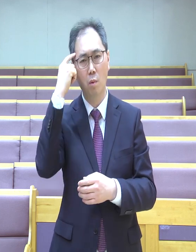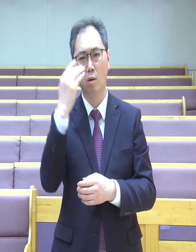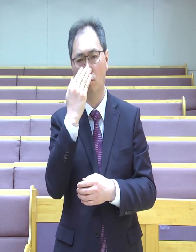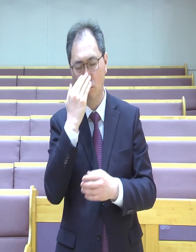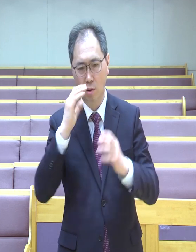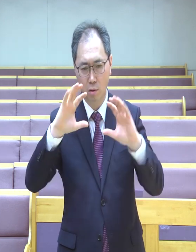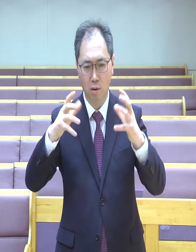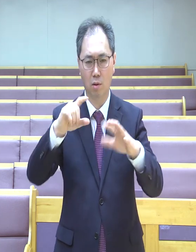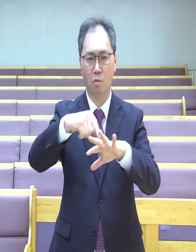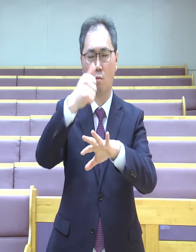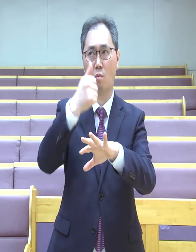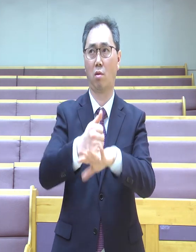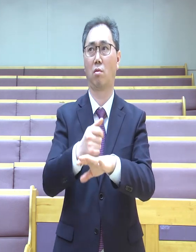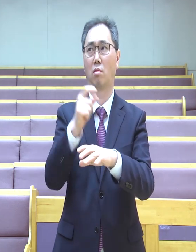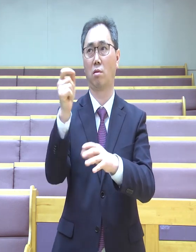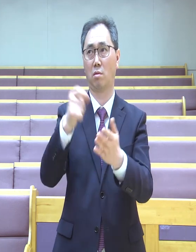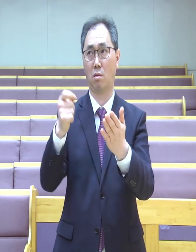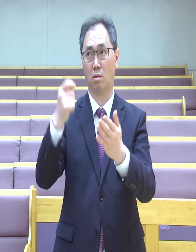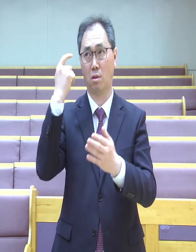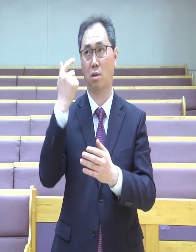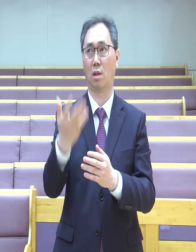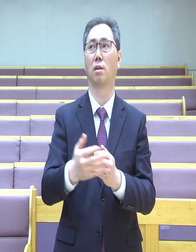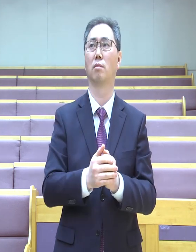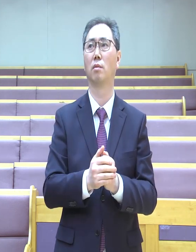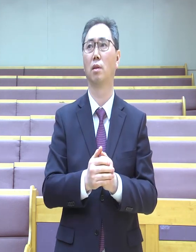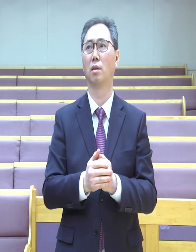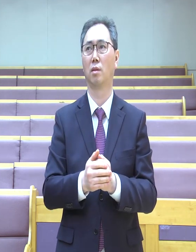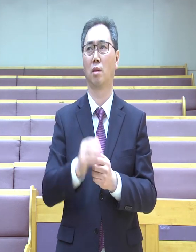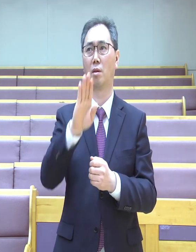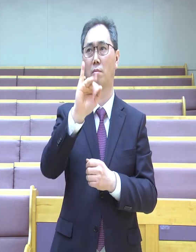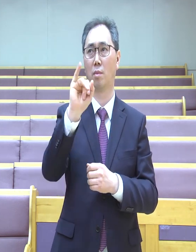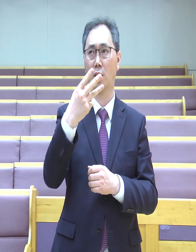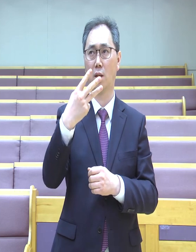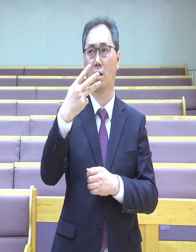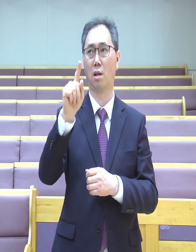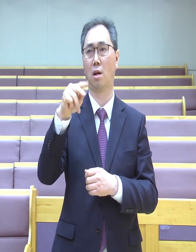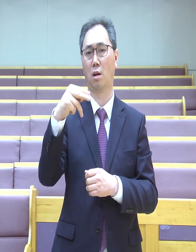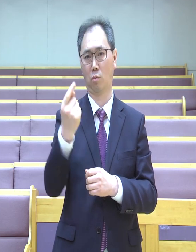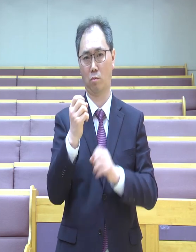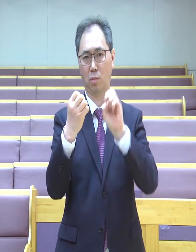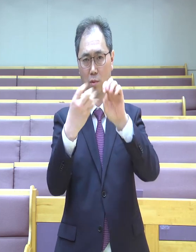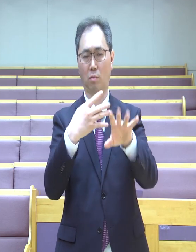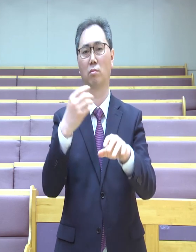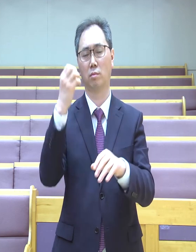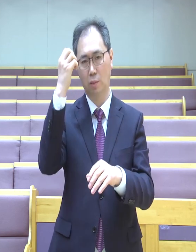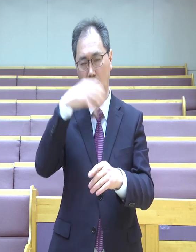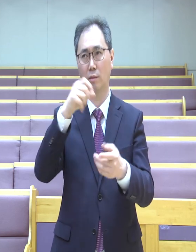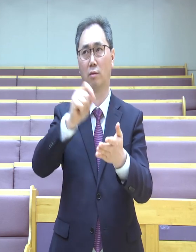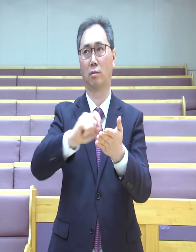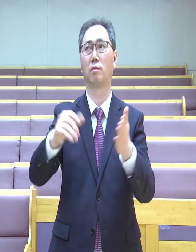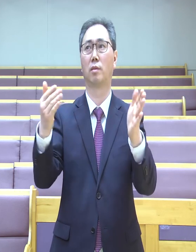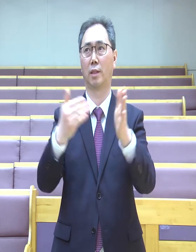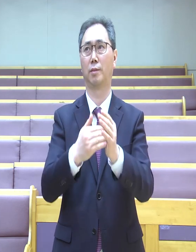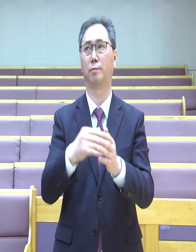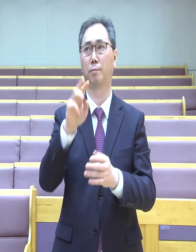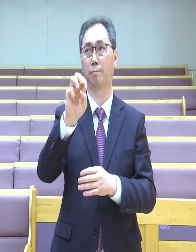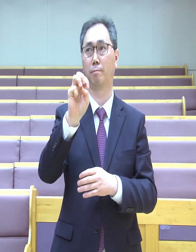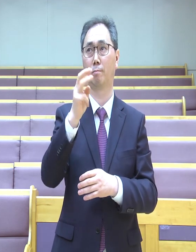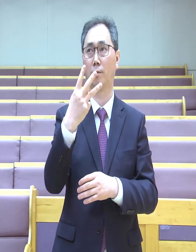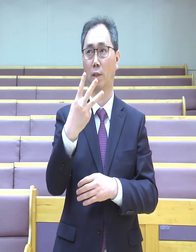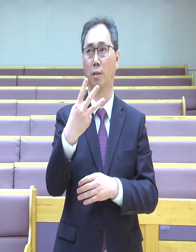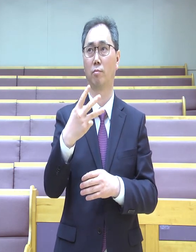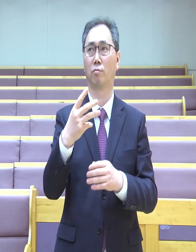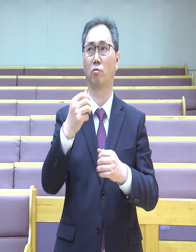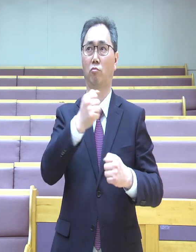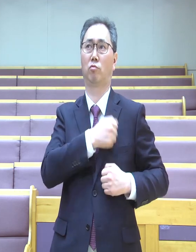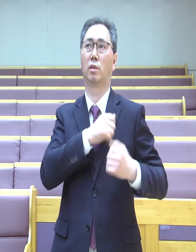유대인의 왕이라 쓰라 하니 빌라도가 대답하되 내가 쓸 것을 썼다 하니라. 군인들이 예수를 십자가에 못 박고